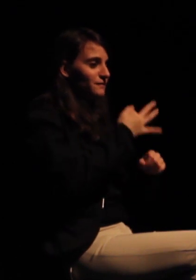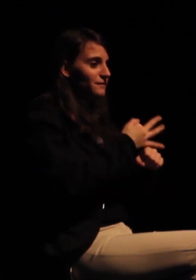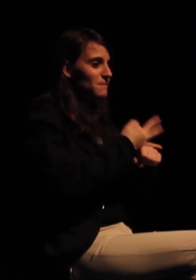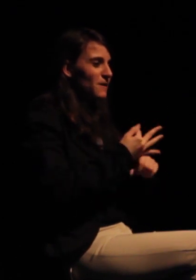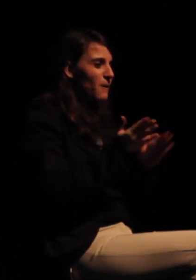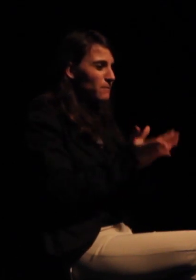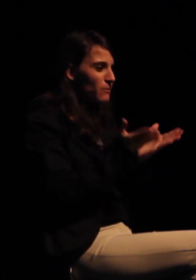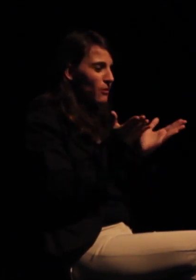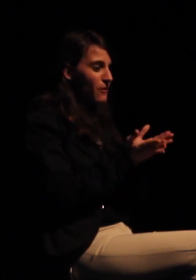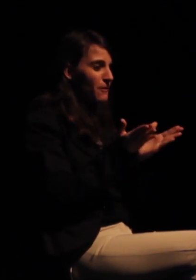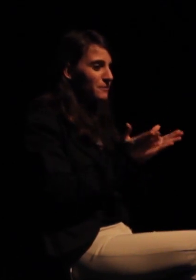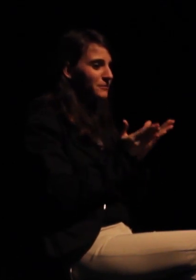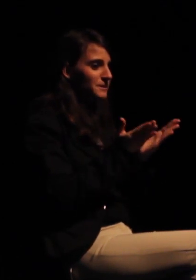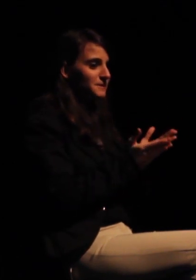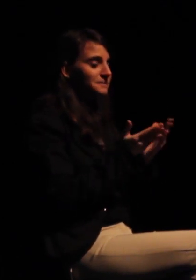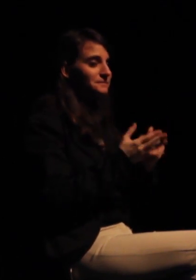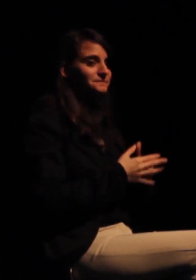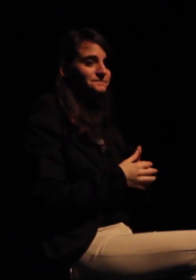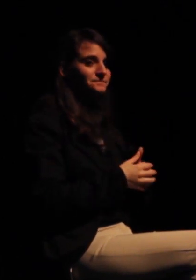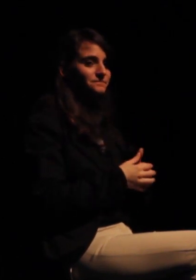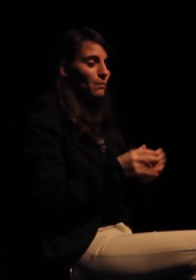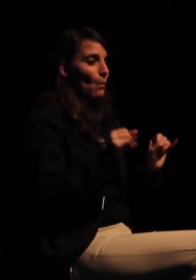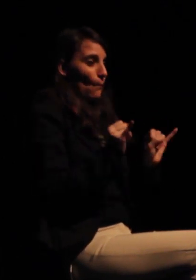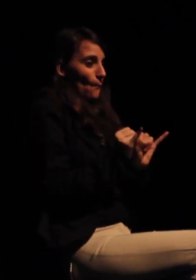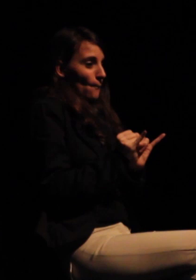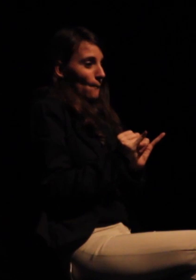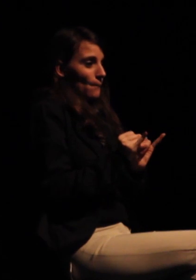pobre, remediado, vamos dizer, magro,